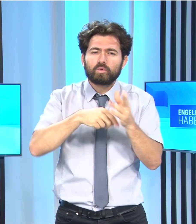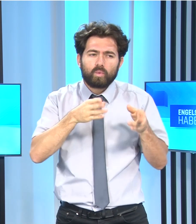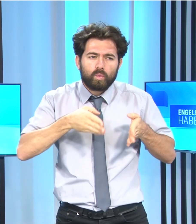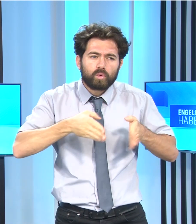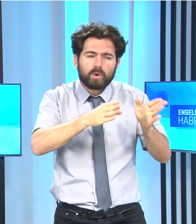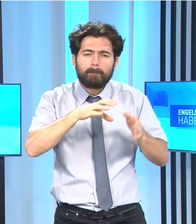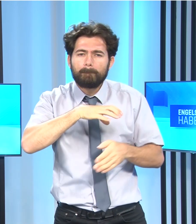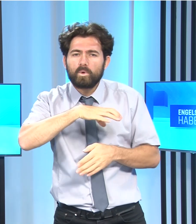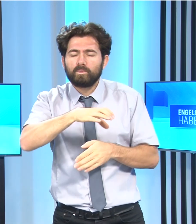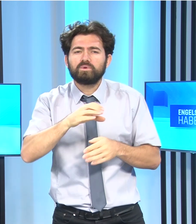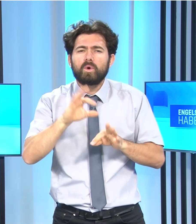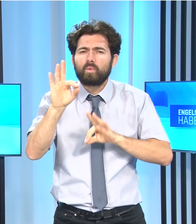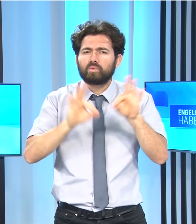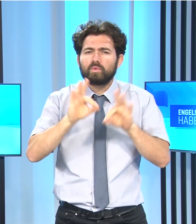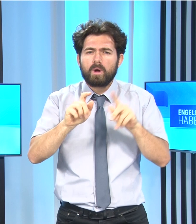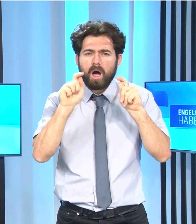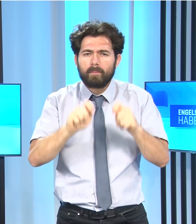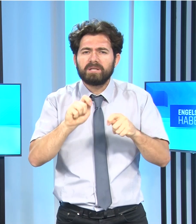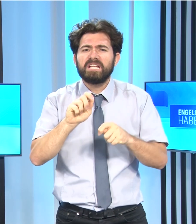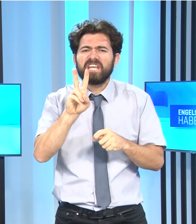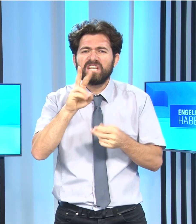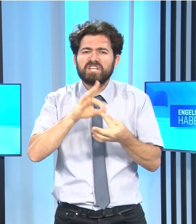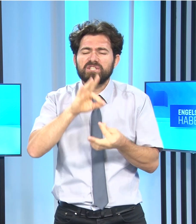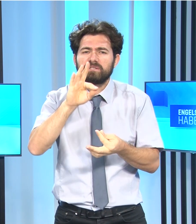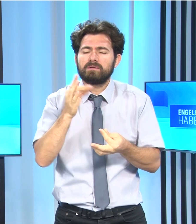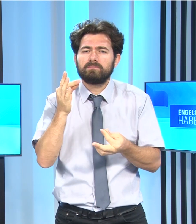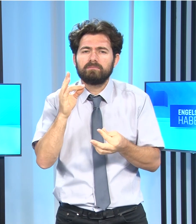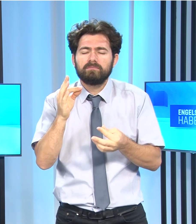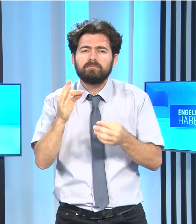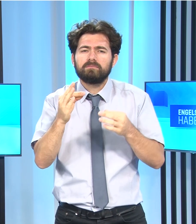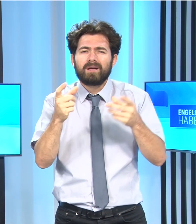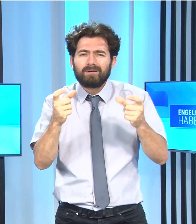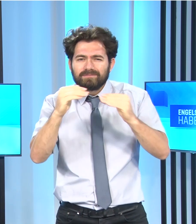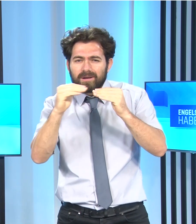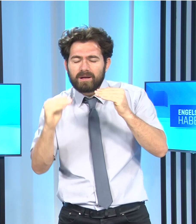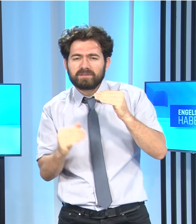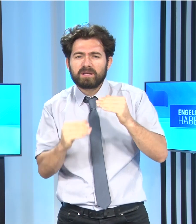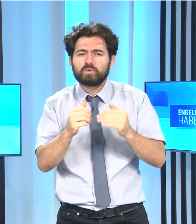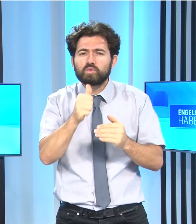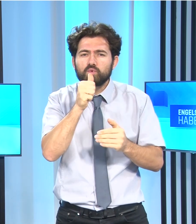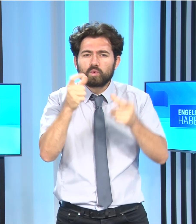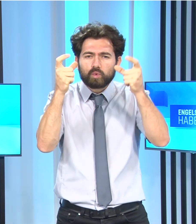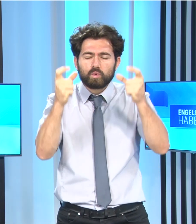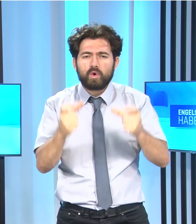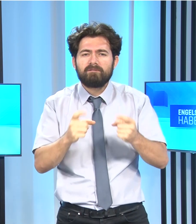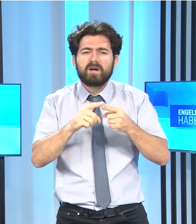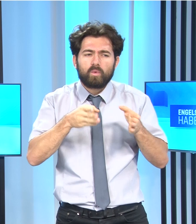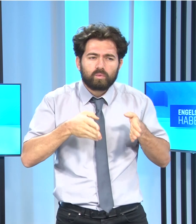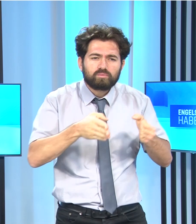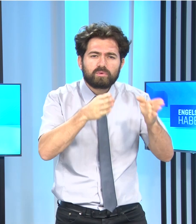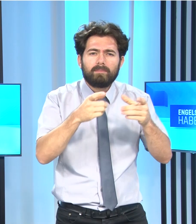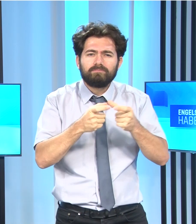rutin kontrol ve çalışma yapan iki kişi muhtemelen yer altındaki havuz ve koridor içerisinde